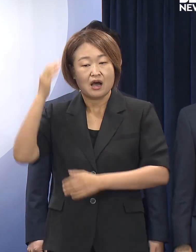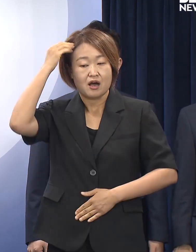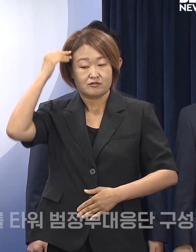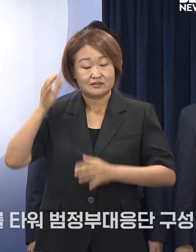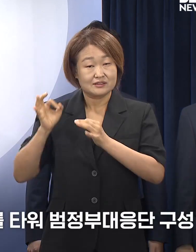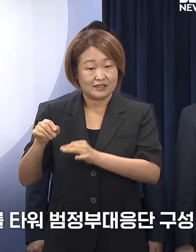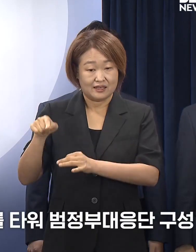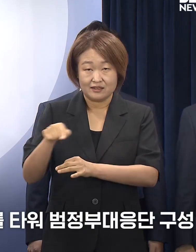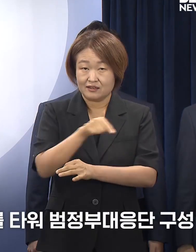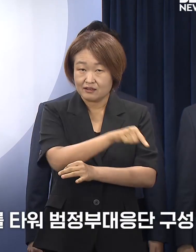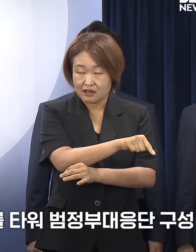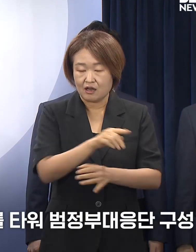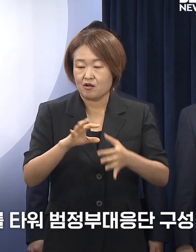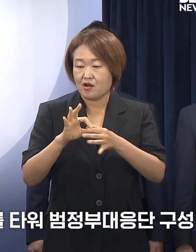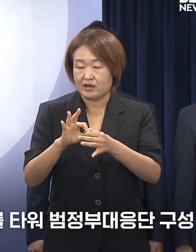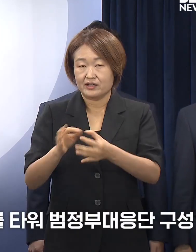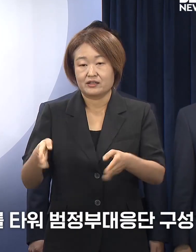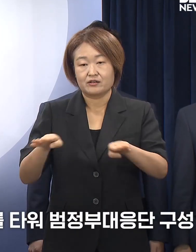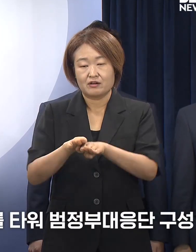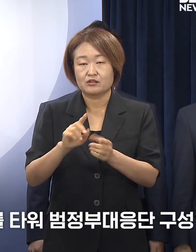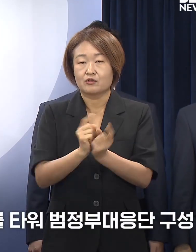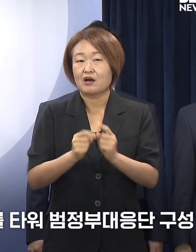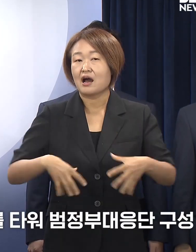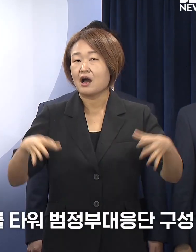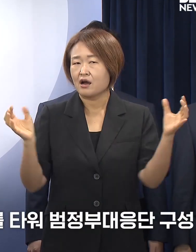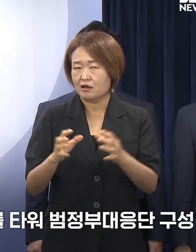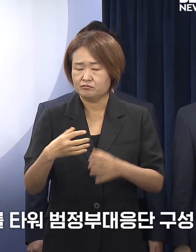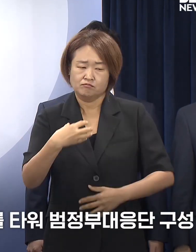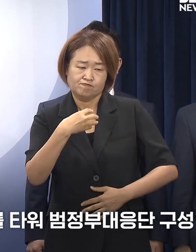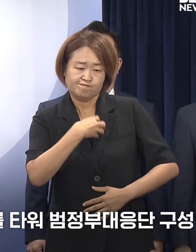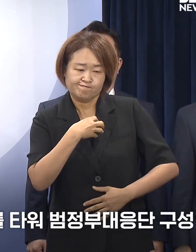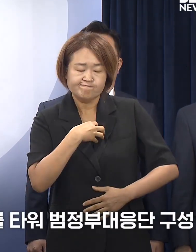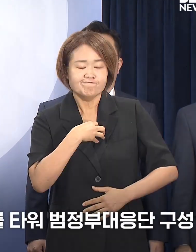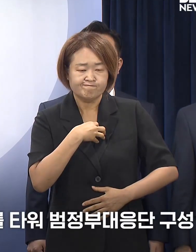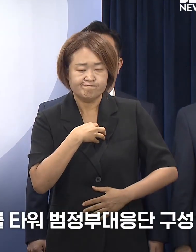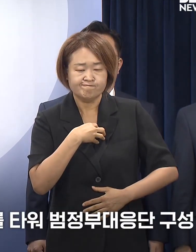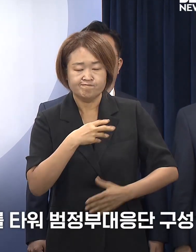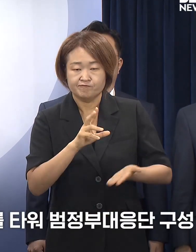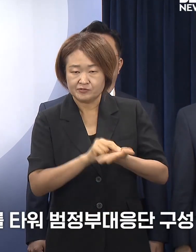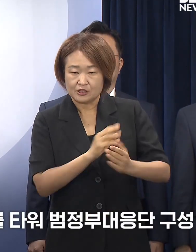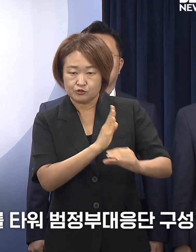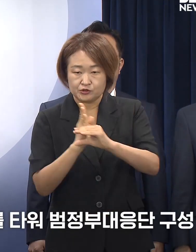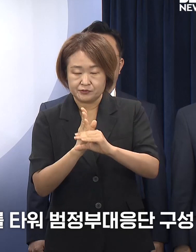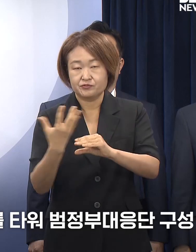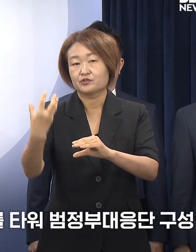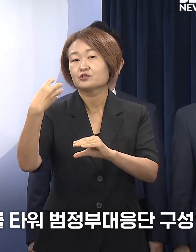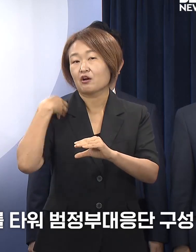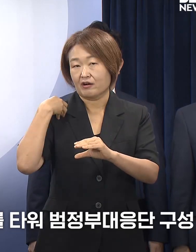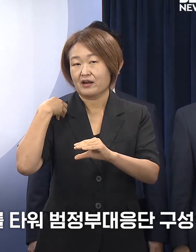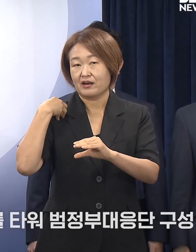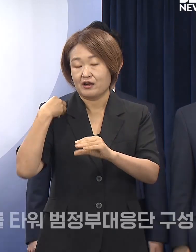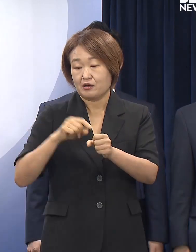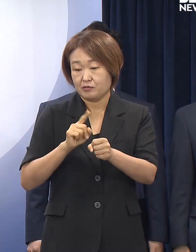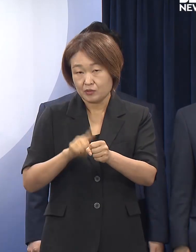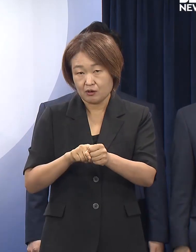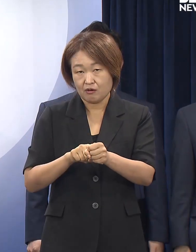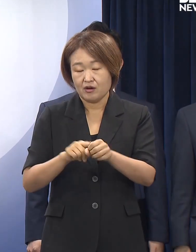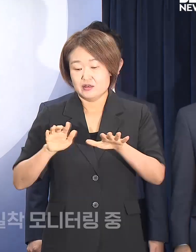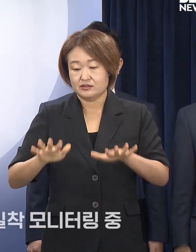등 관계기관 합동으로 위기관리 컨트롤타워인 범정부대응단을